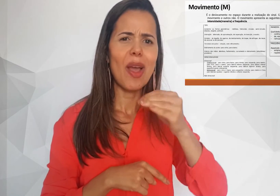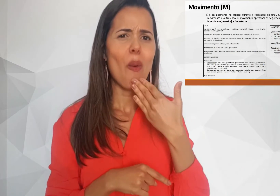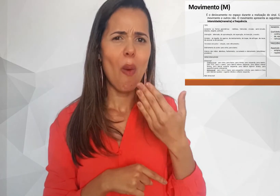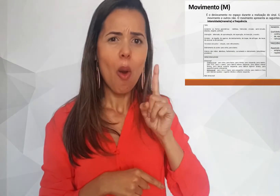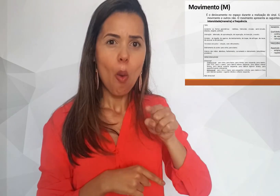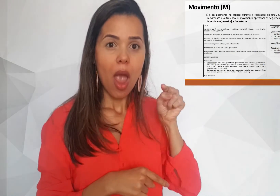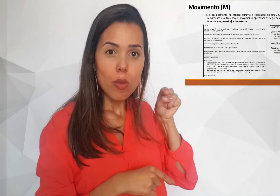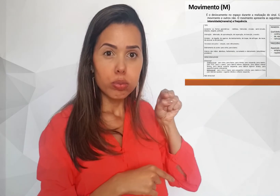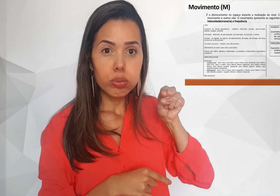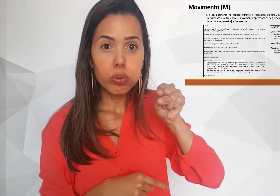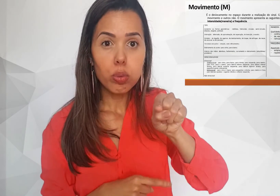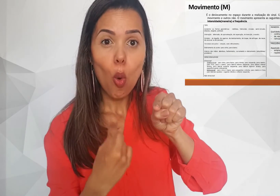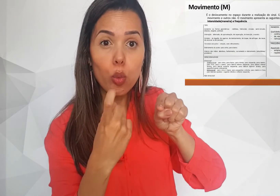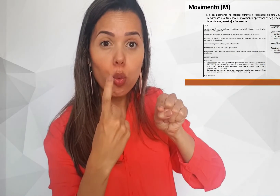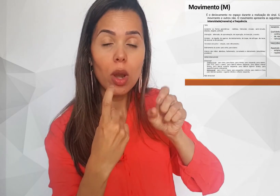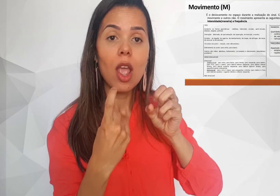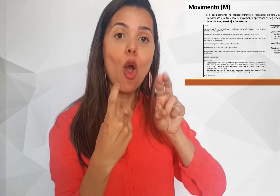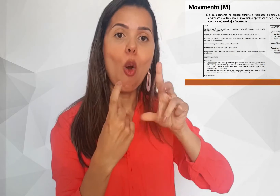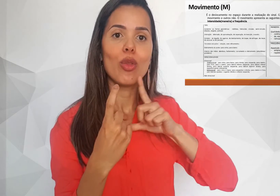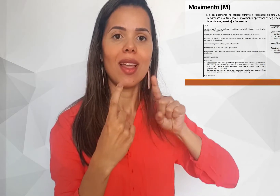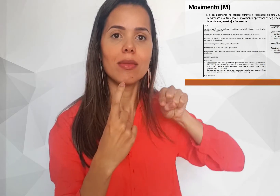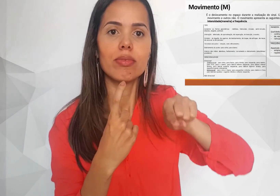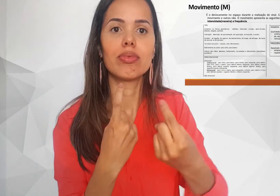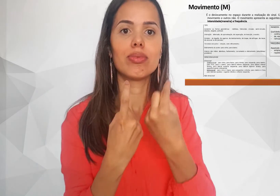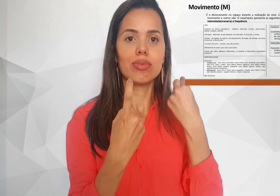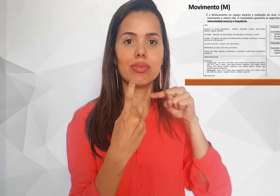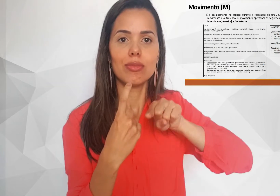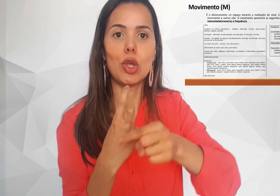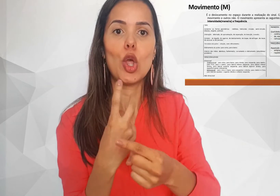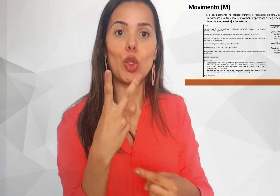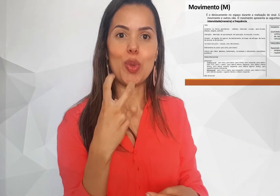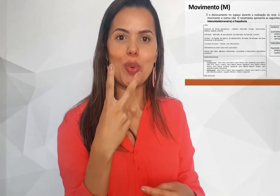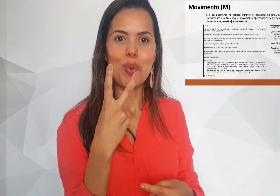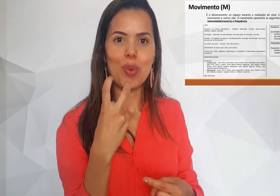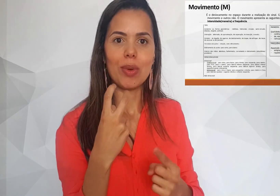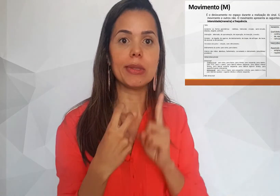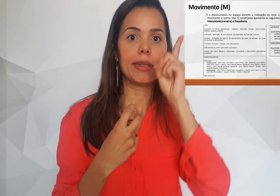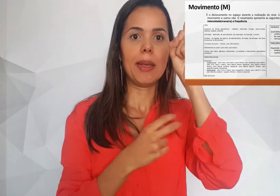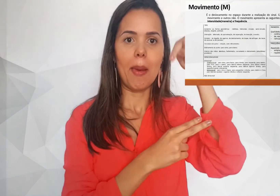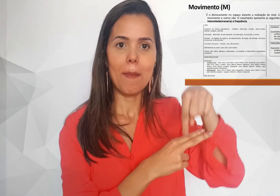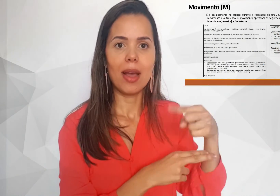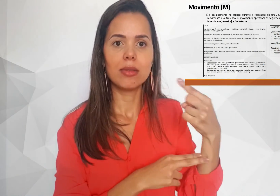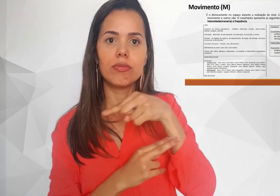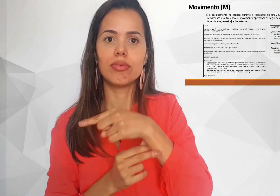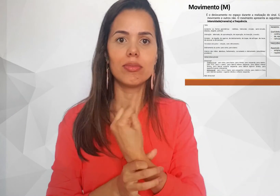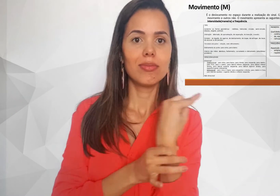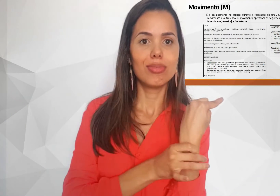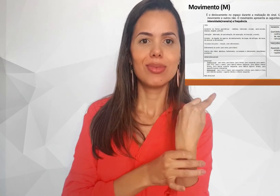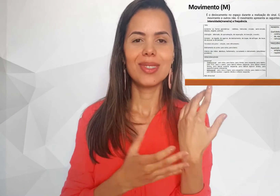movimento. Ele só apresenta uma direção, é sempre unidirecional, ou ele tem 2 direções possíveis? É para cima, para baixo,